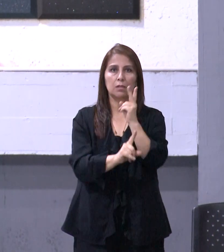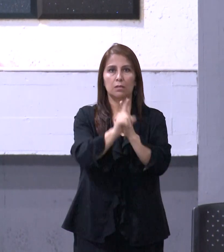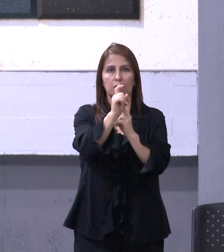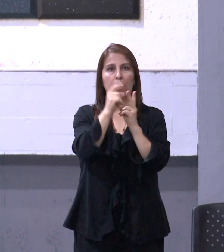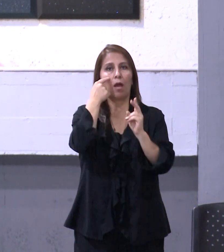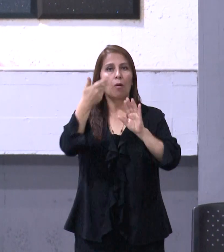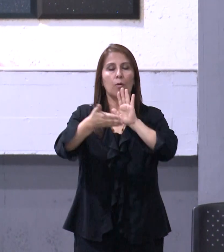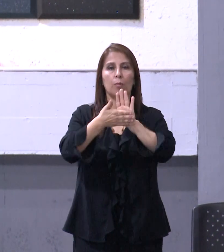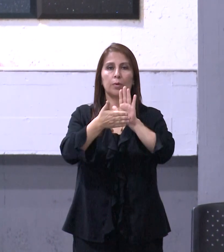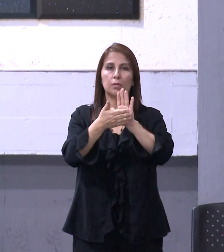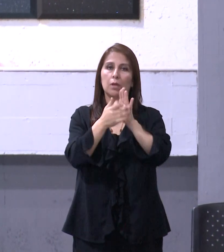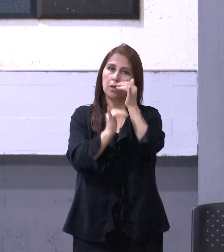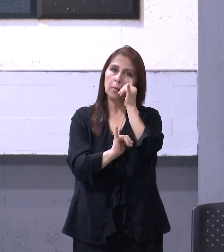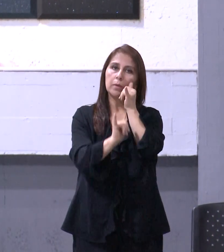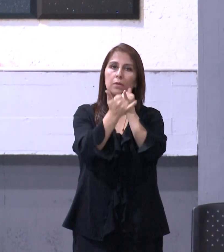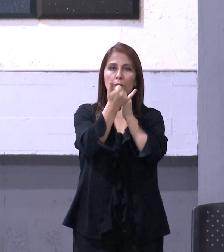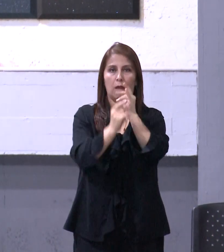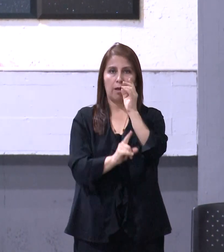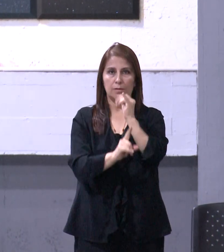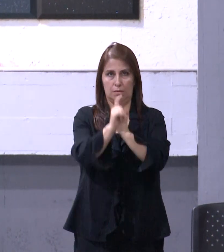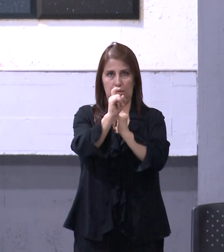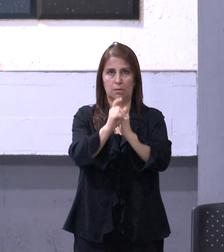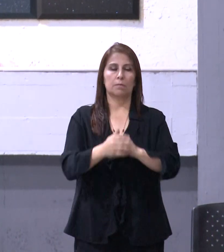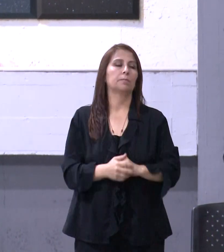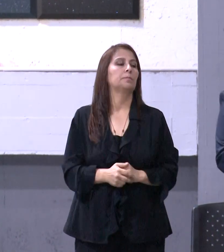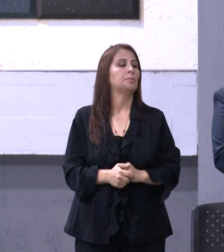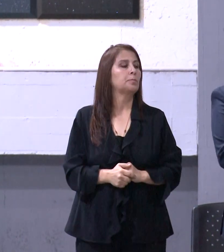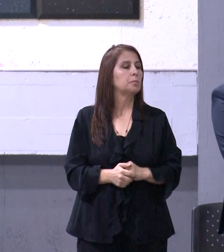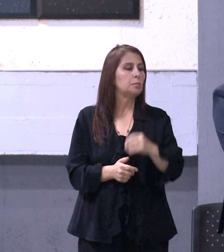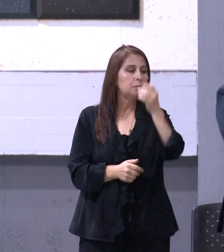y la epistemología de las ciencias